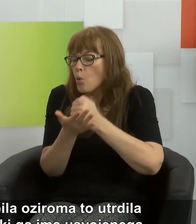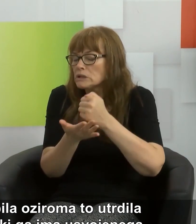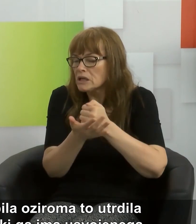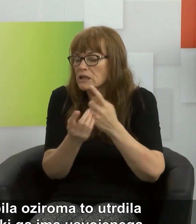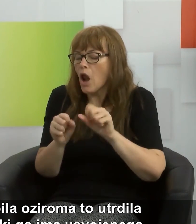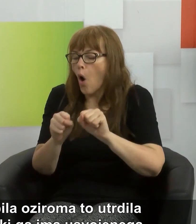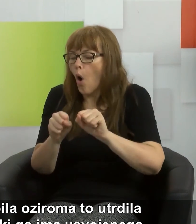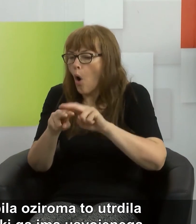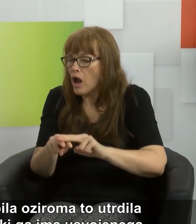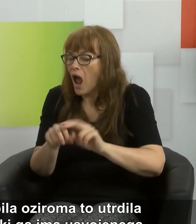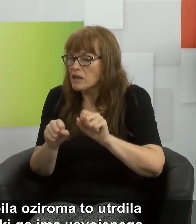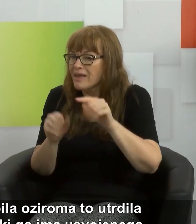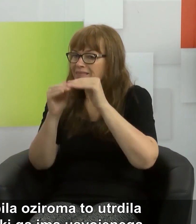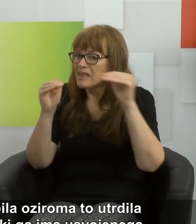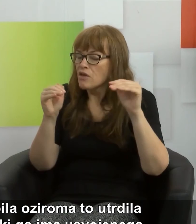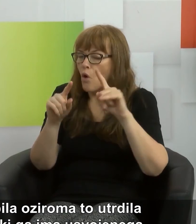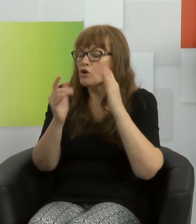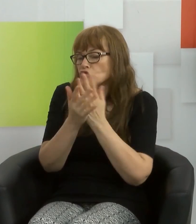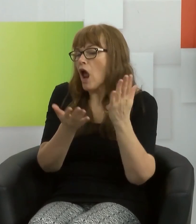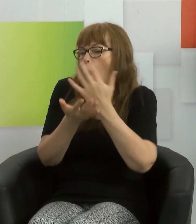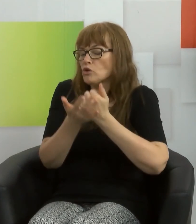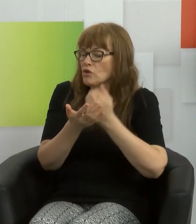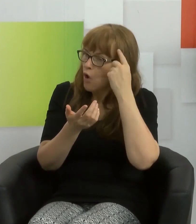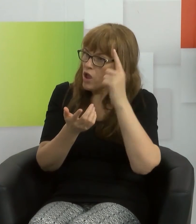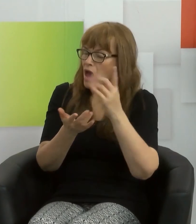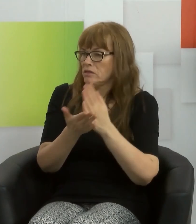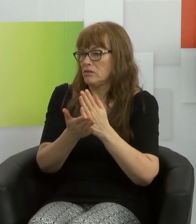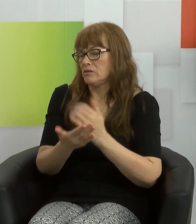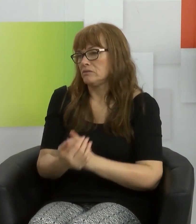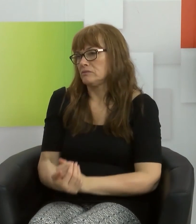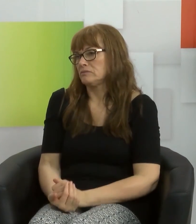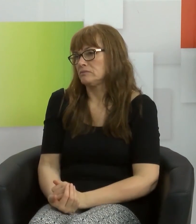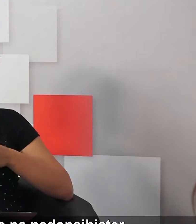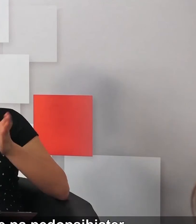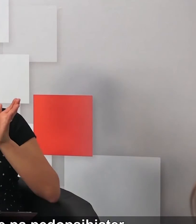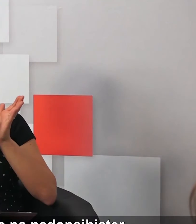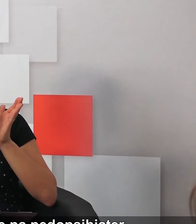pač ohranila ta nivo, ki ima v svojem. Še zadnja beseda, je pa to, da je